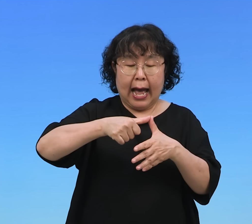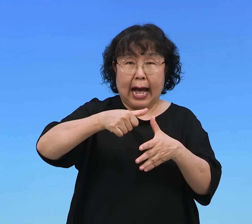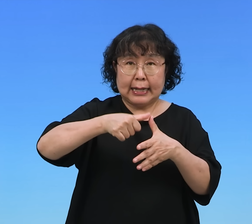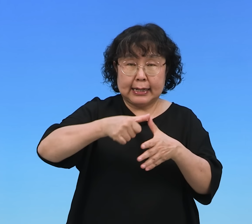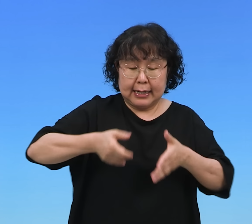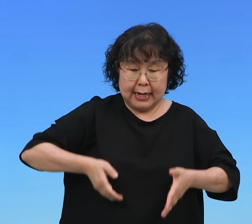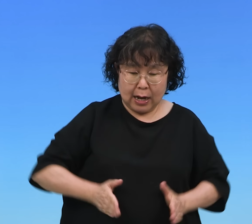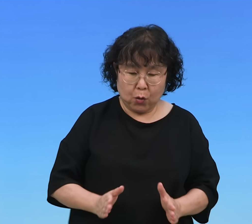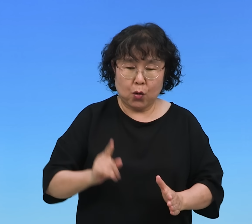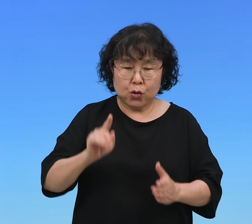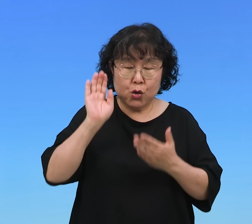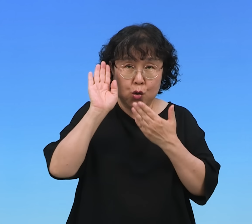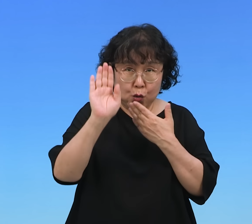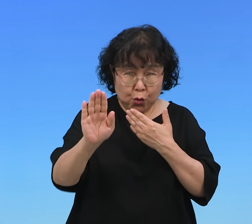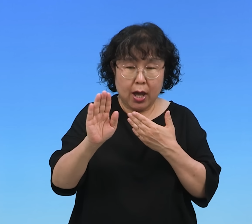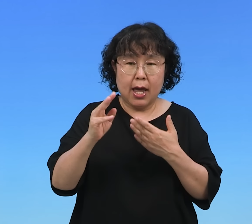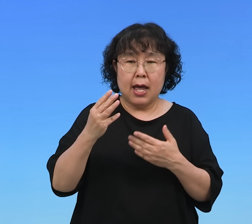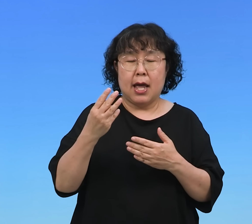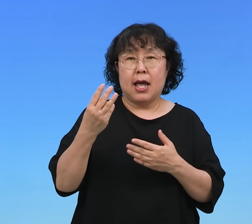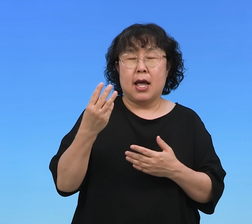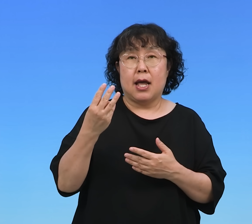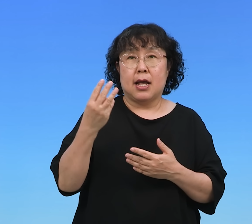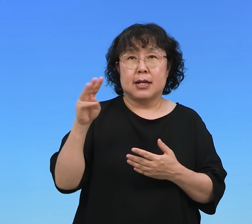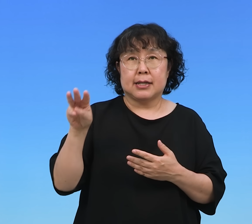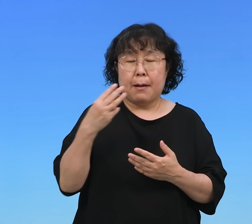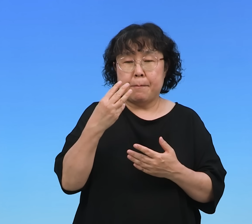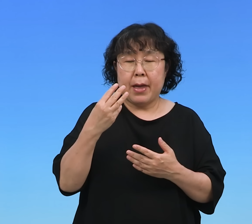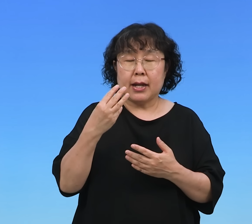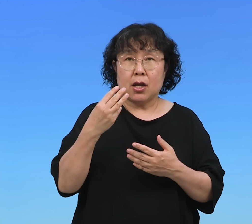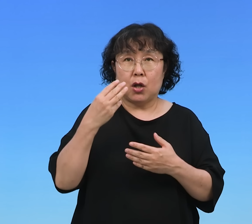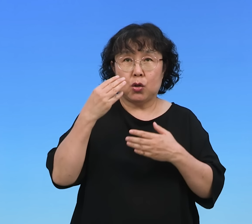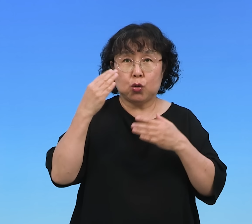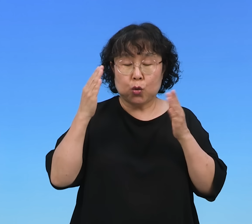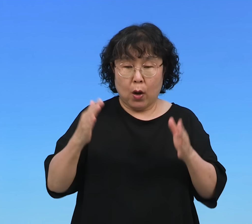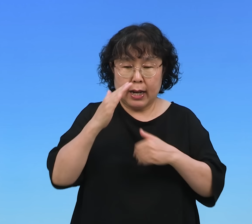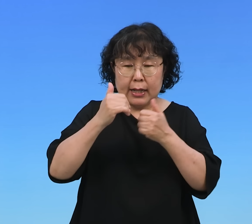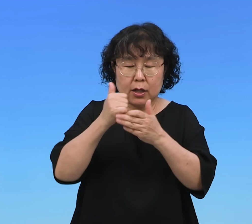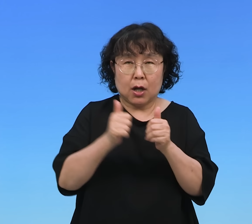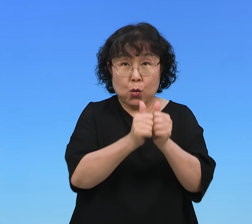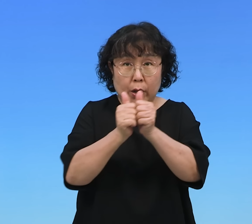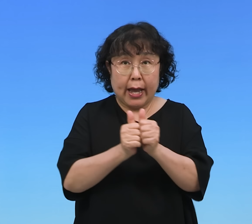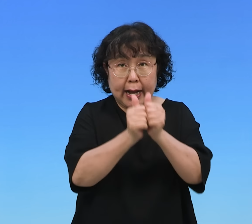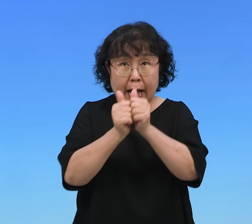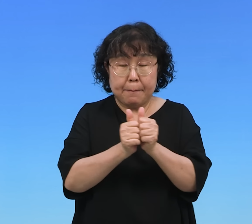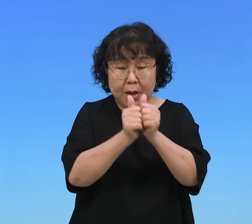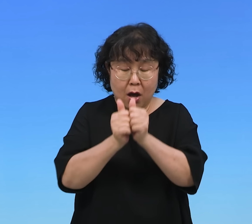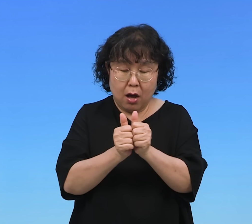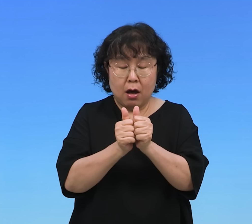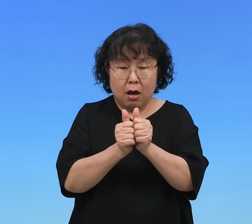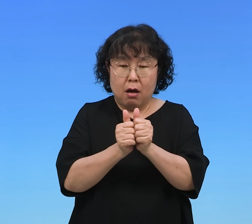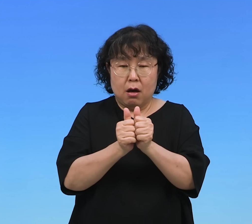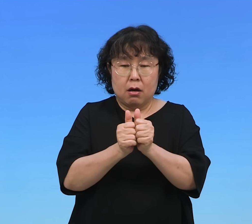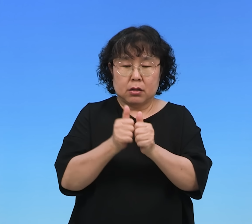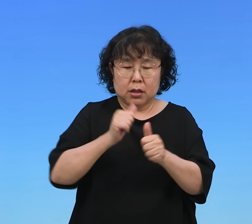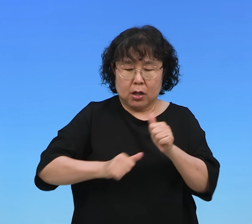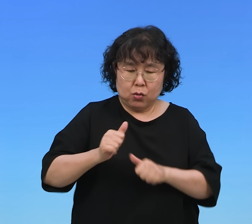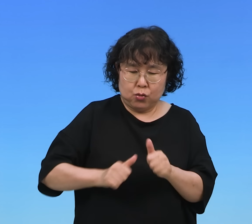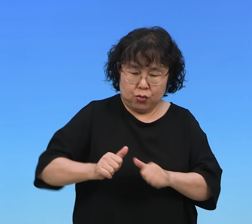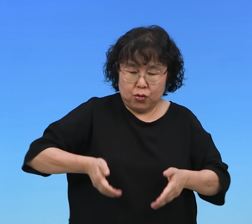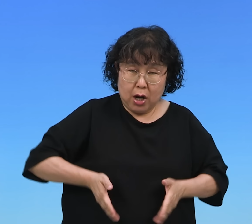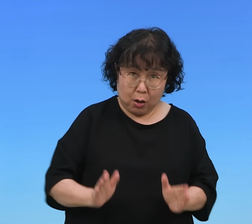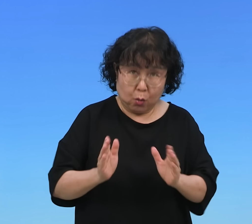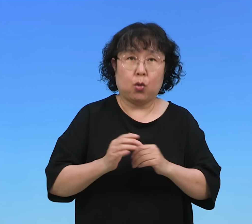무두셀라를 낳은 후 300년을 하나님과 동행하며 자녀들을 낳았으며 그는 365세를 살았더다. 이분의